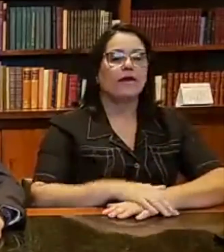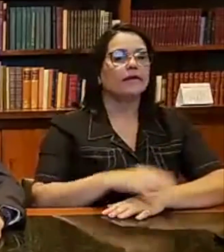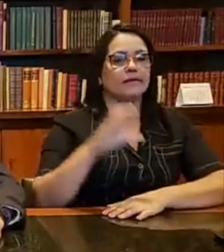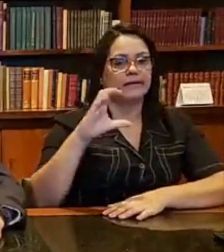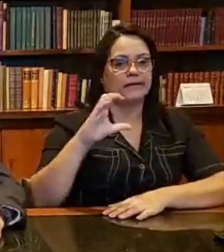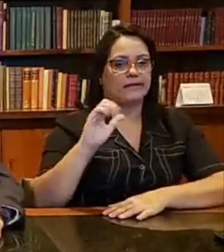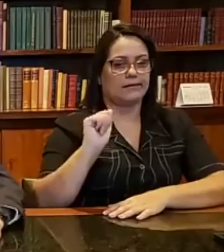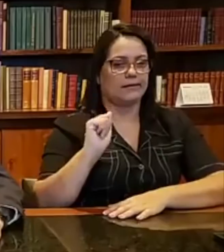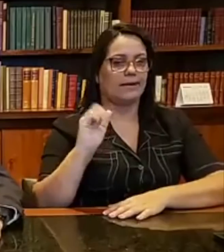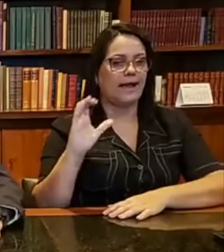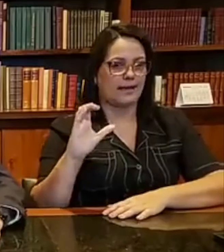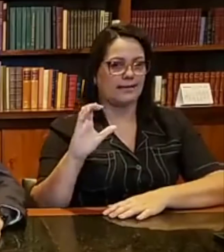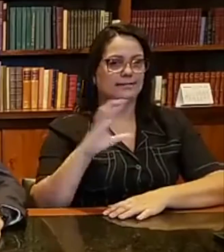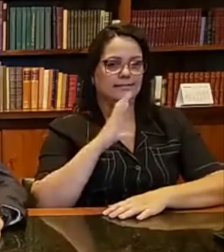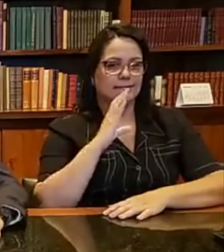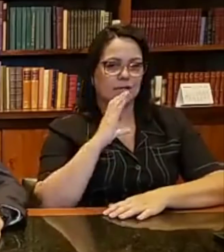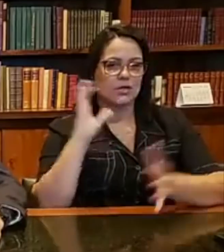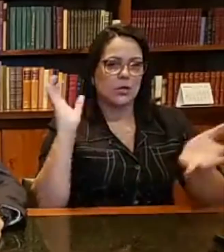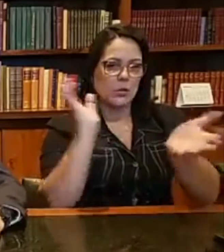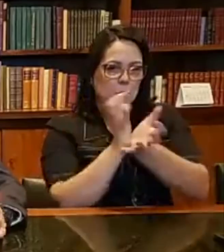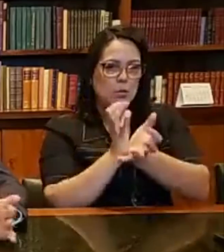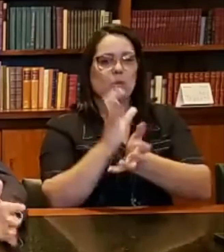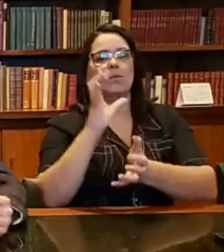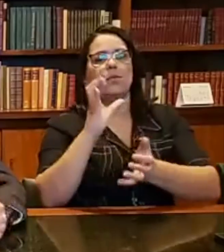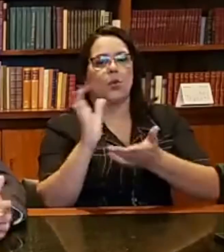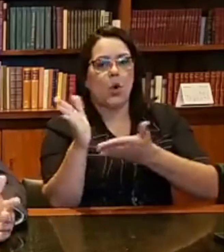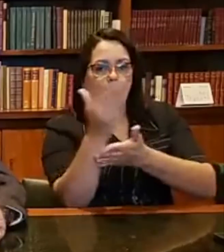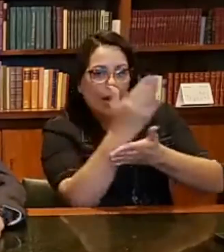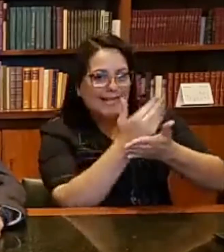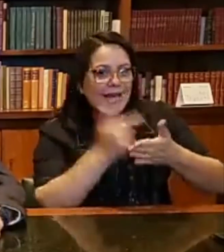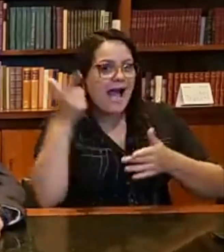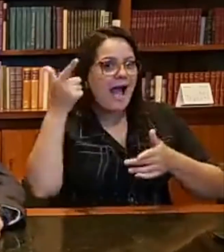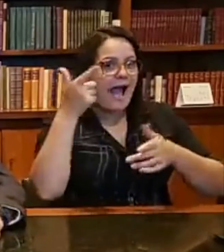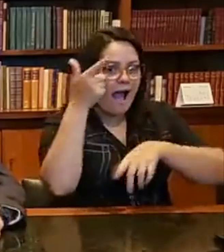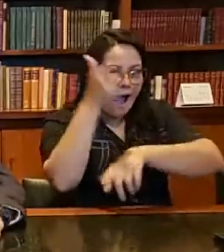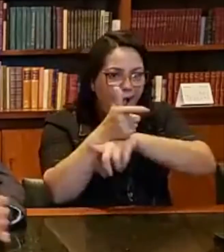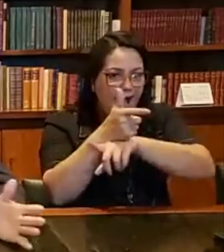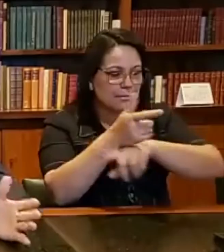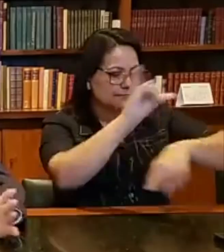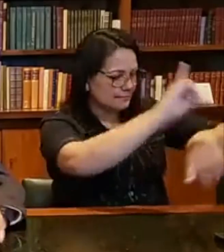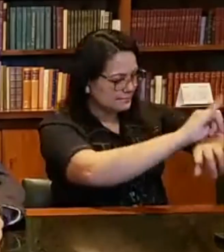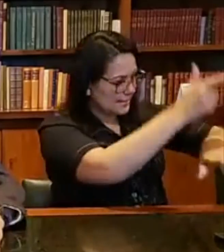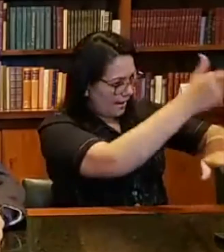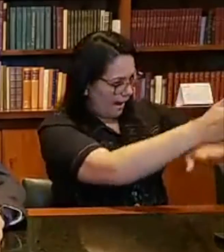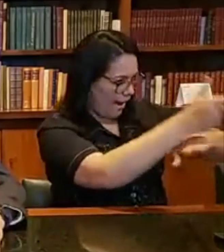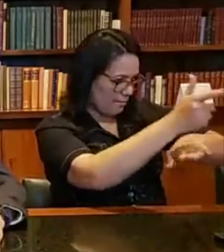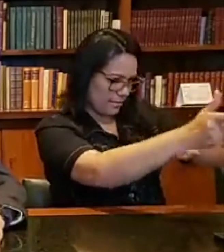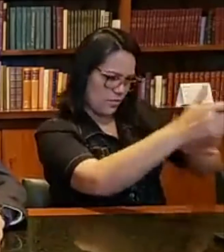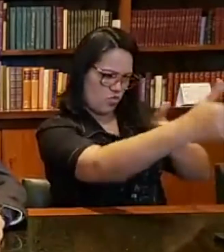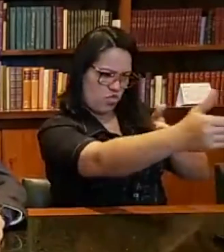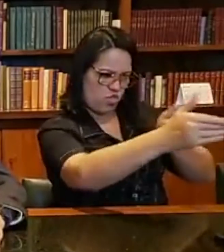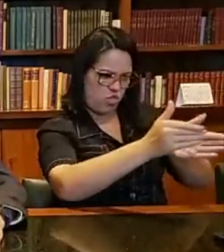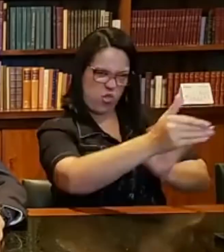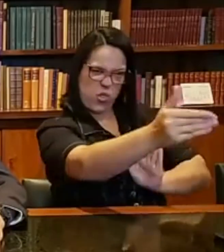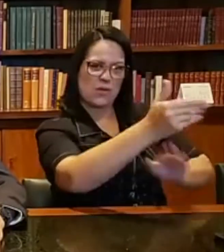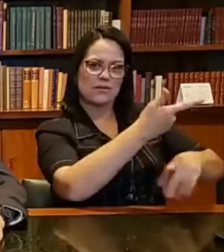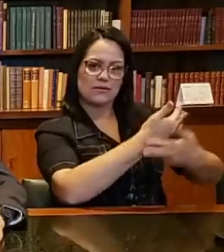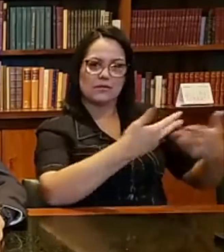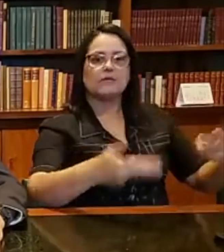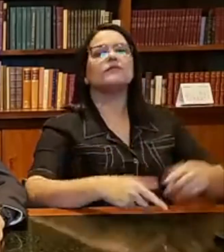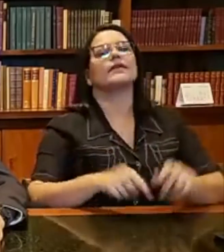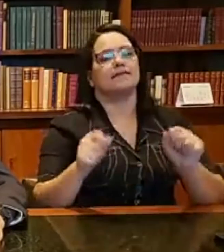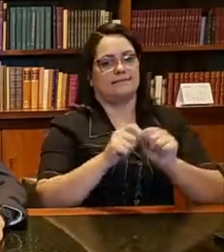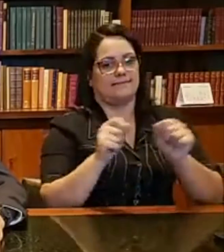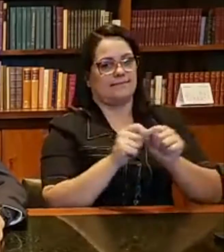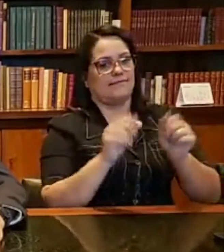que é o colecionador e atirador, bem como aquele que tem o porte individual de arma de fogo, pode adquirir ao longo do ano,